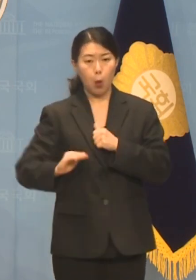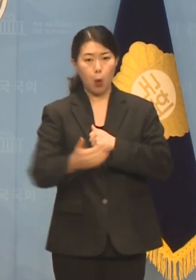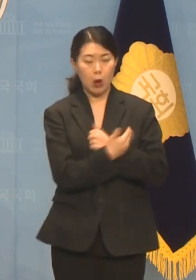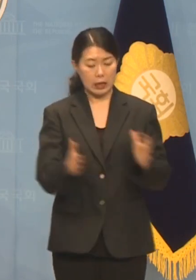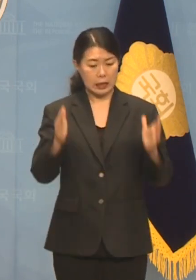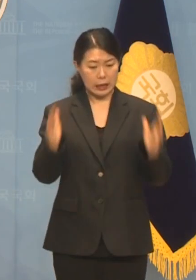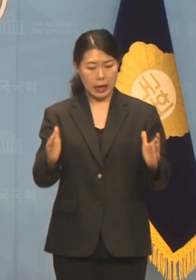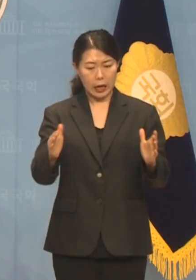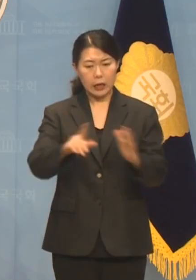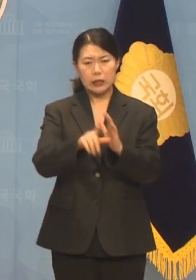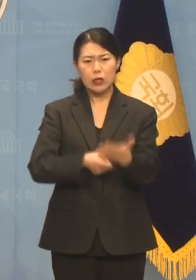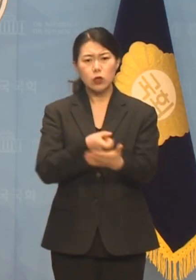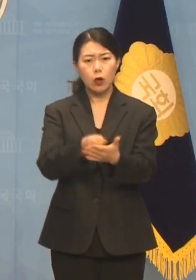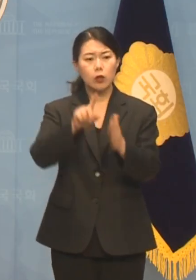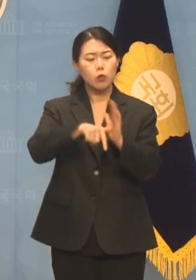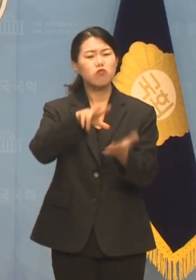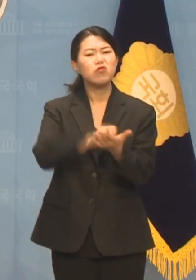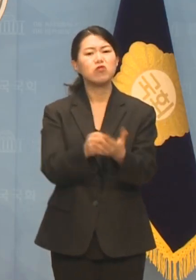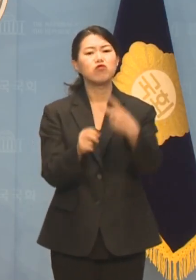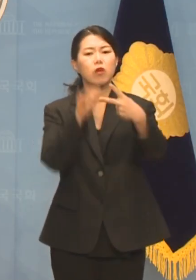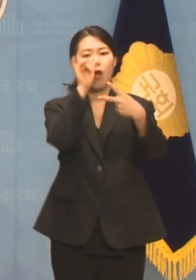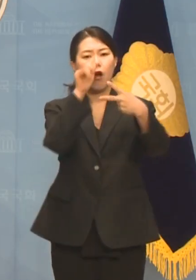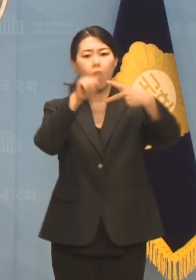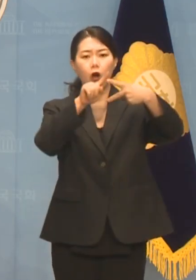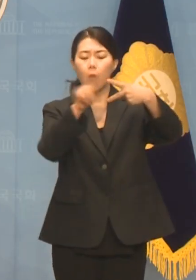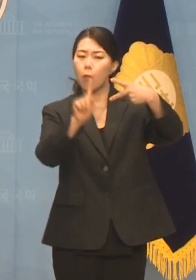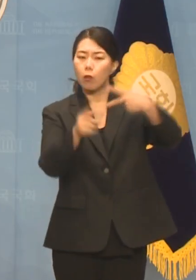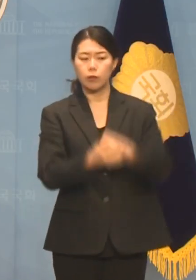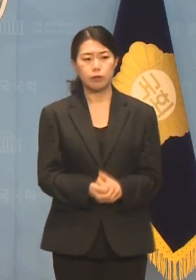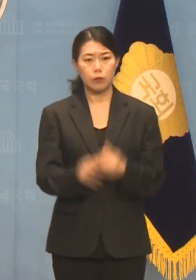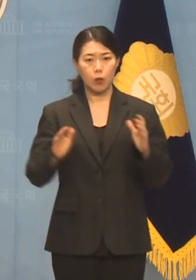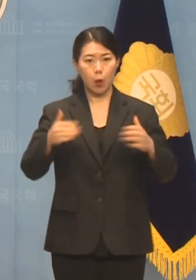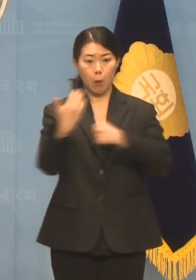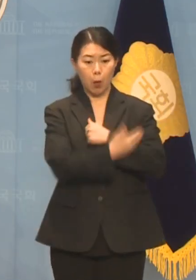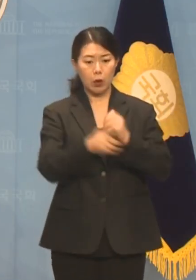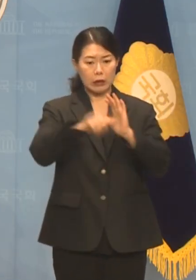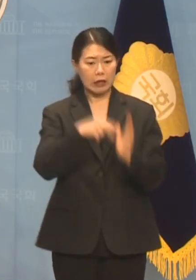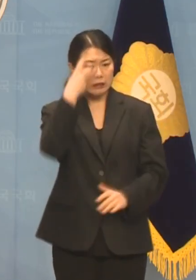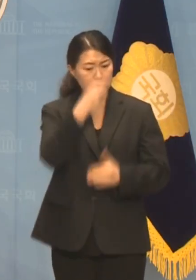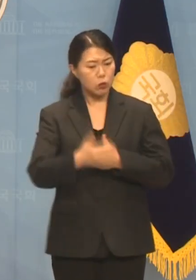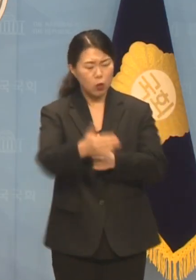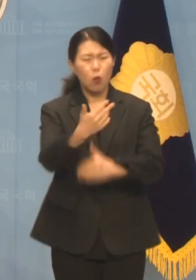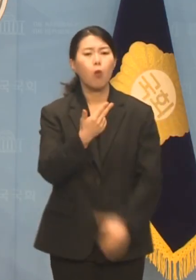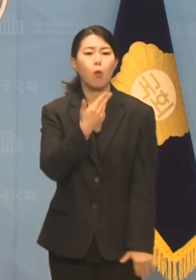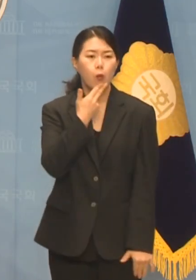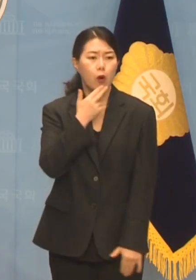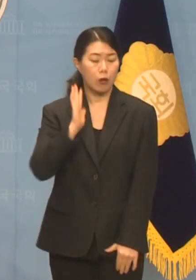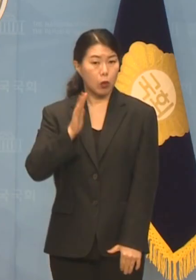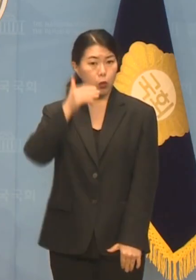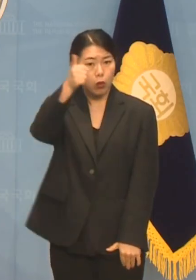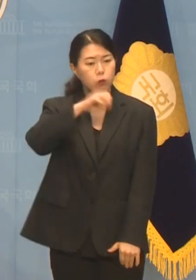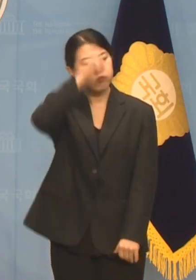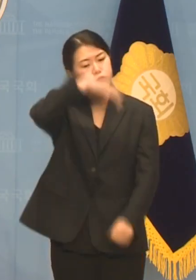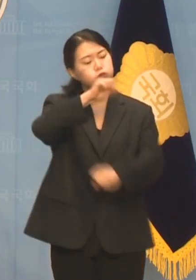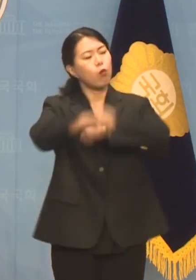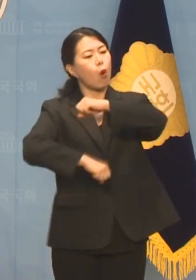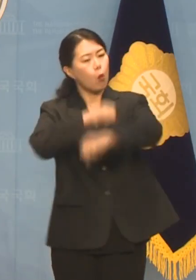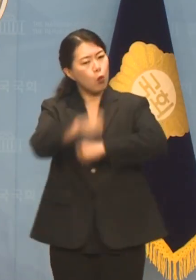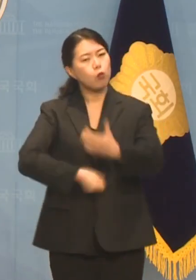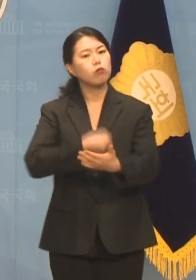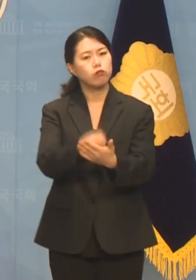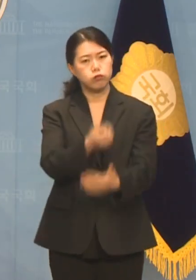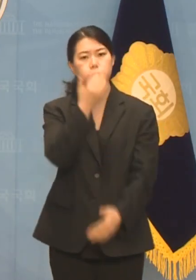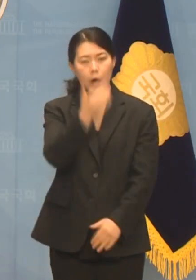가지 문제점이 있습니다. 첫 번째로 보호기간 지정에 어떤 심의 절차도 없이 대통령이 자의적으로 지정할